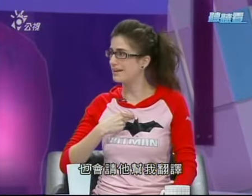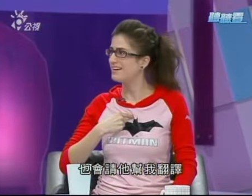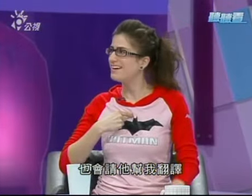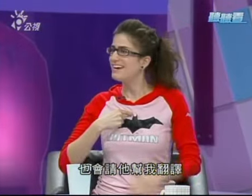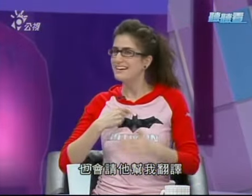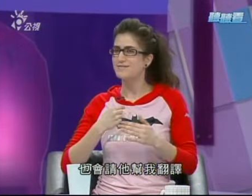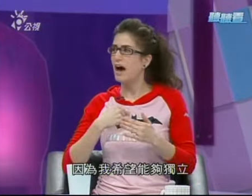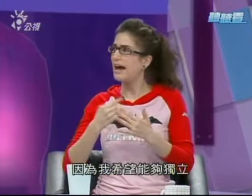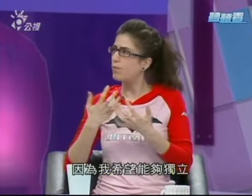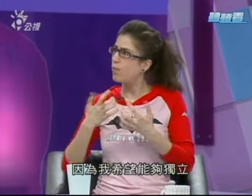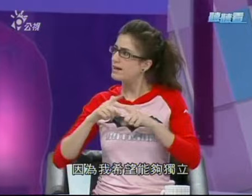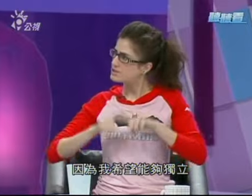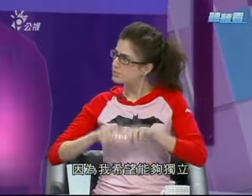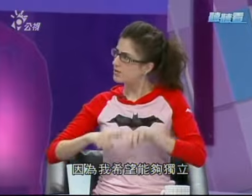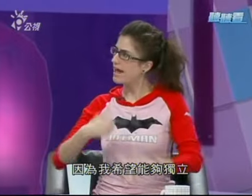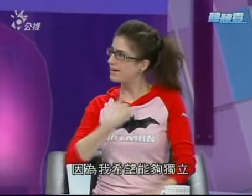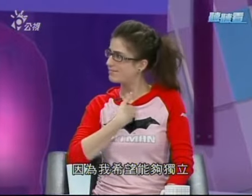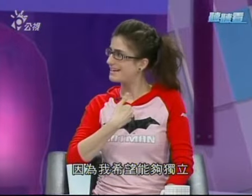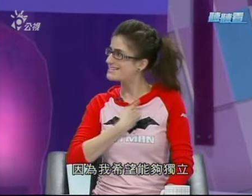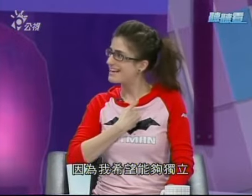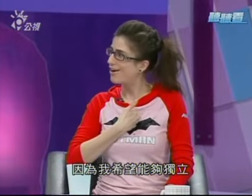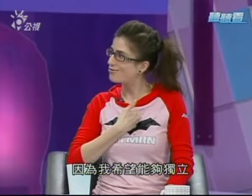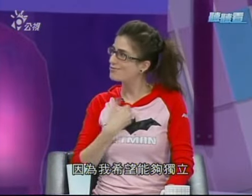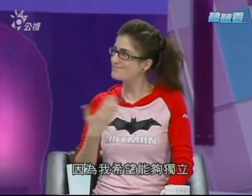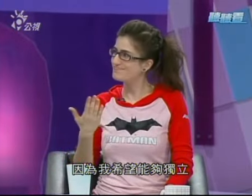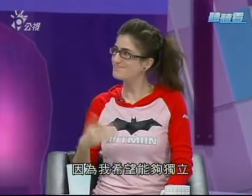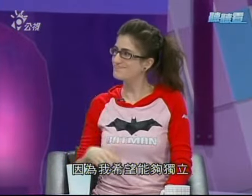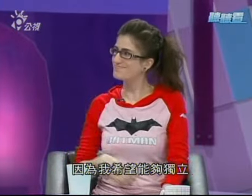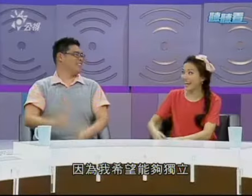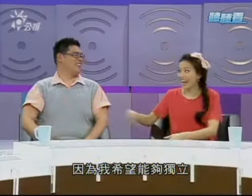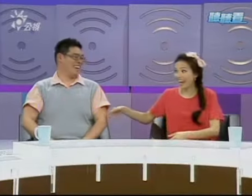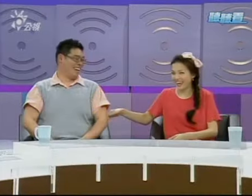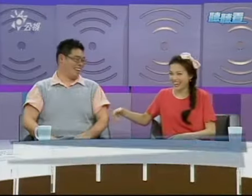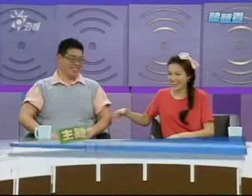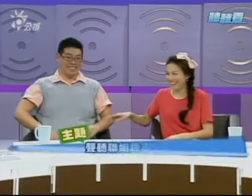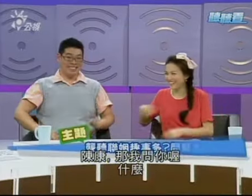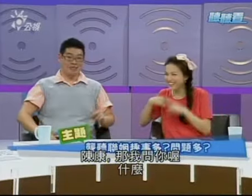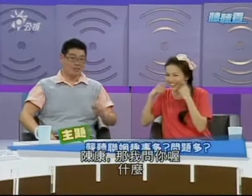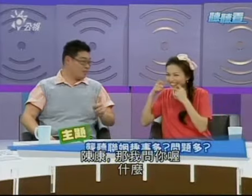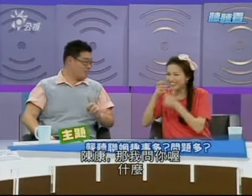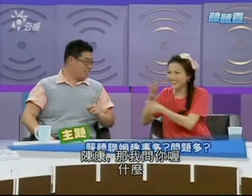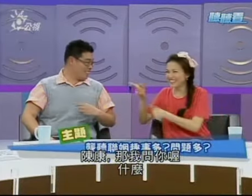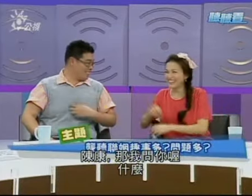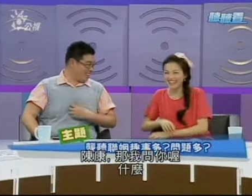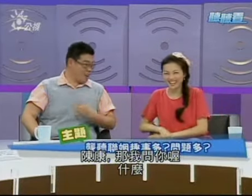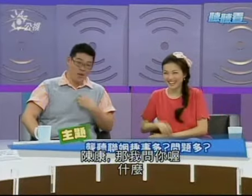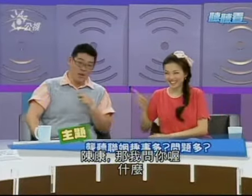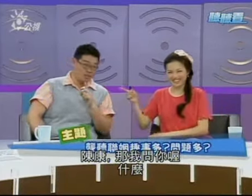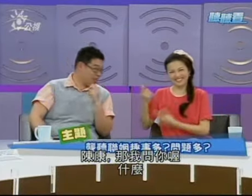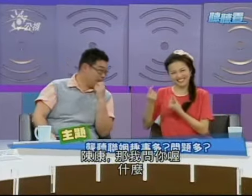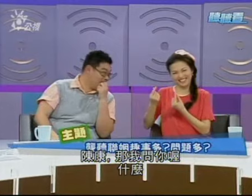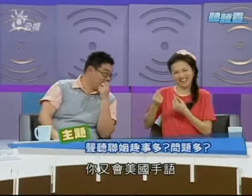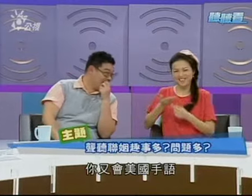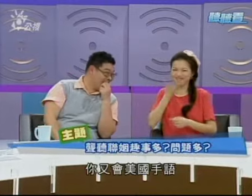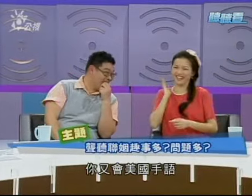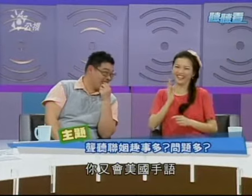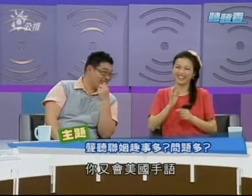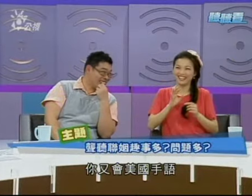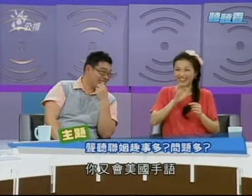因为我希望自己重 Prestige春炕那我问你哦你又会美国首